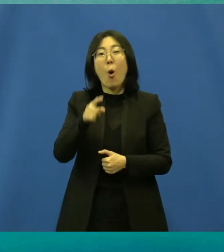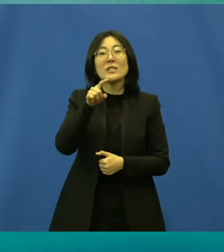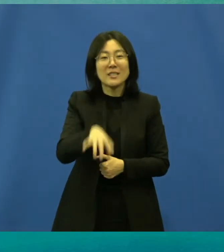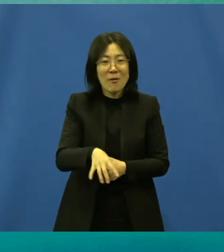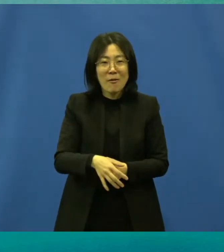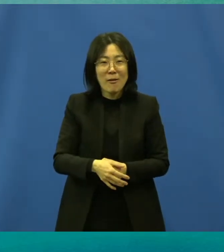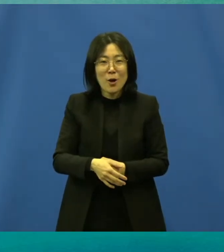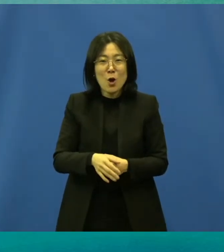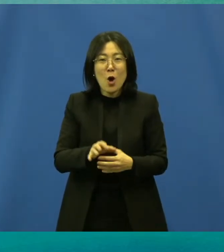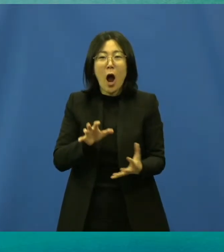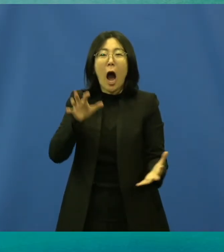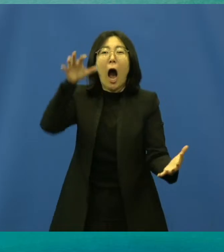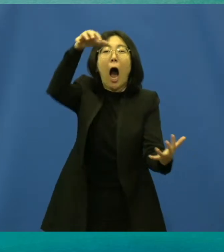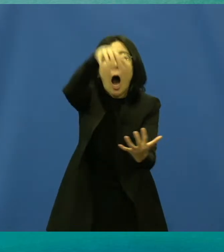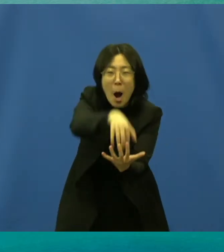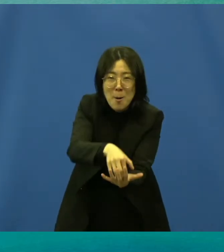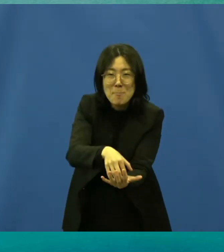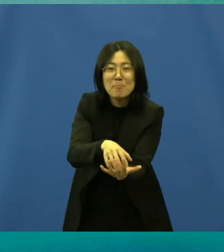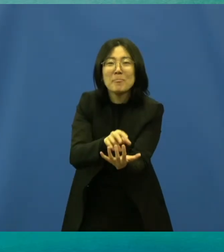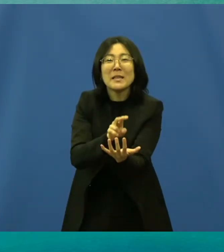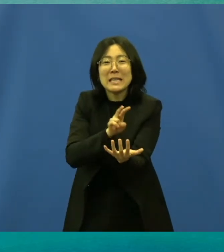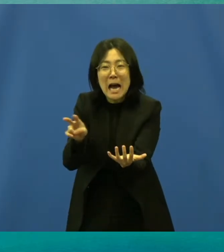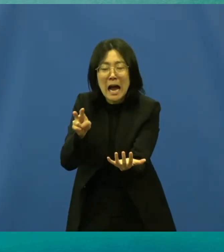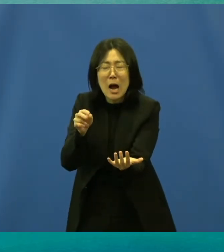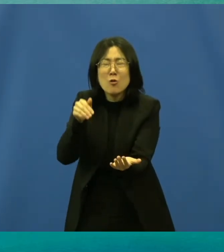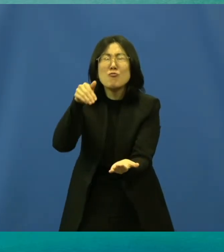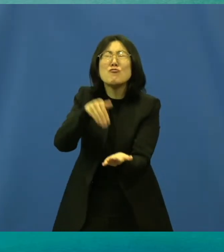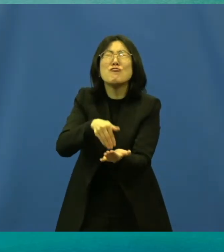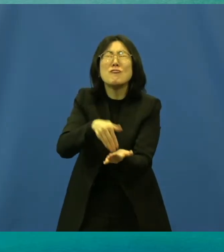여러분, 이 3일이라는 이 기간은